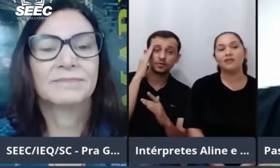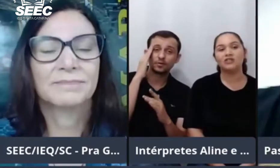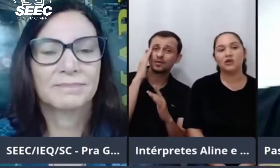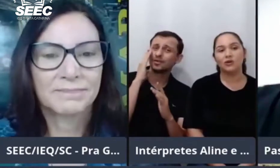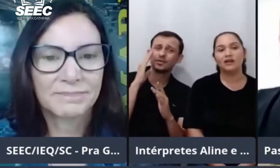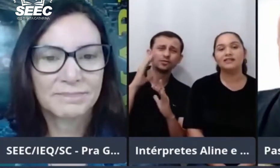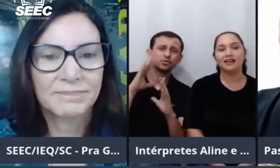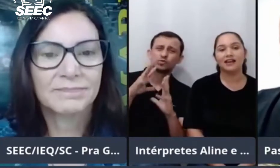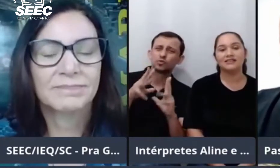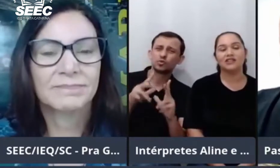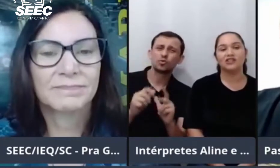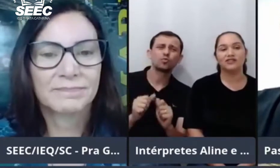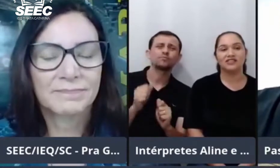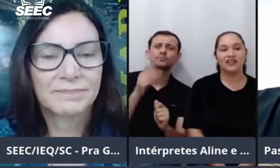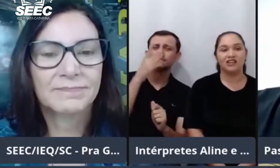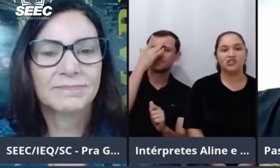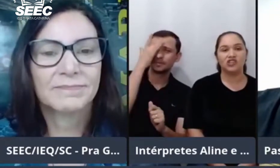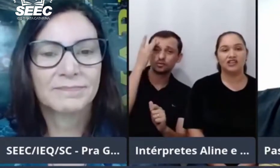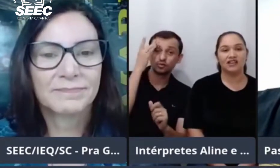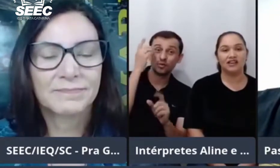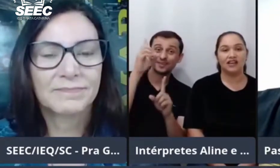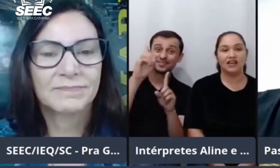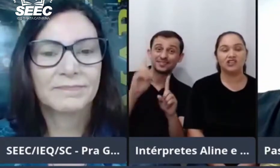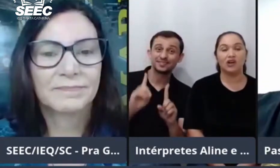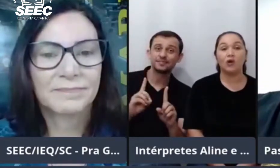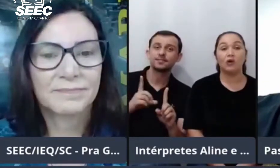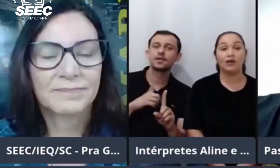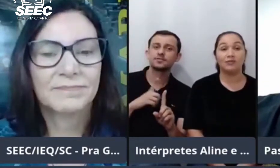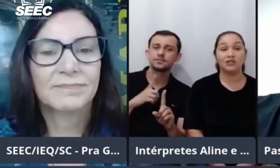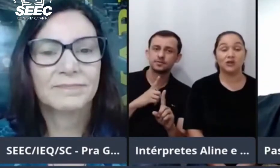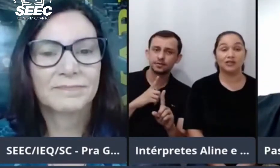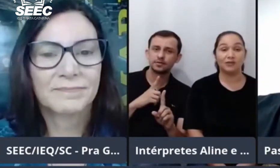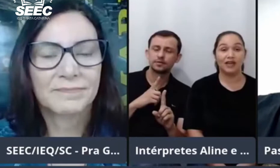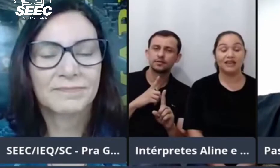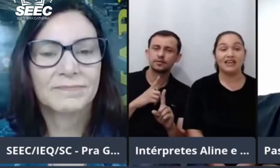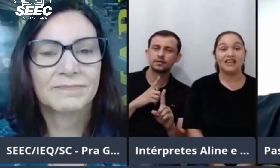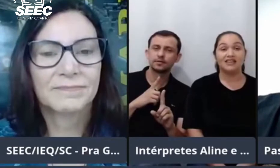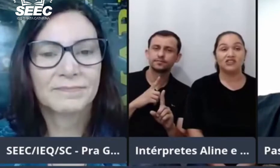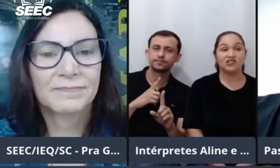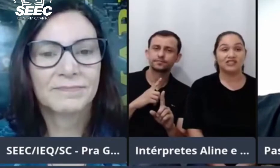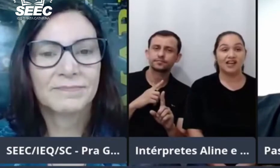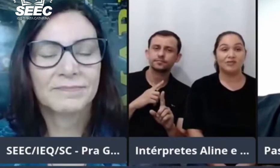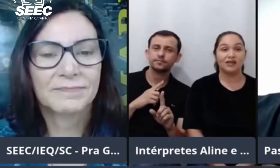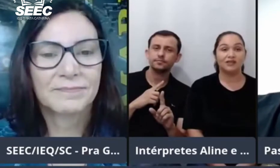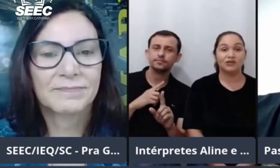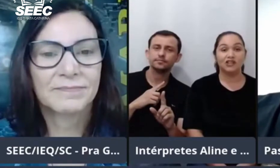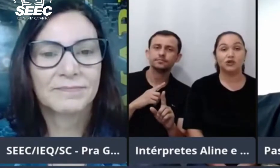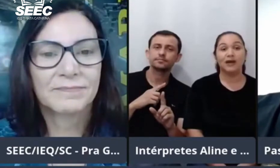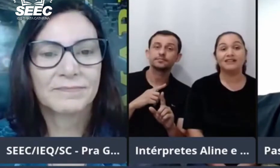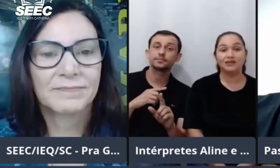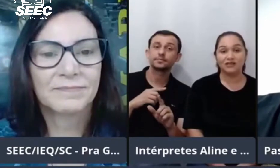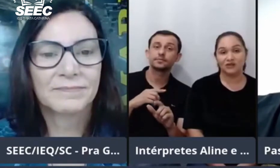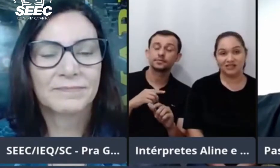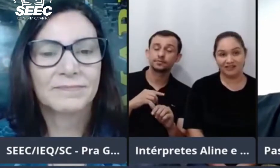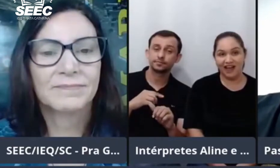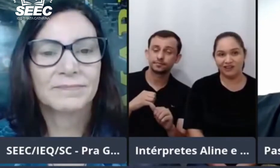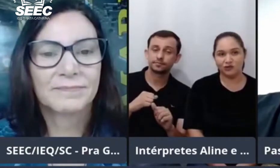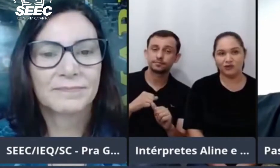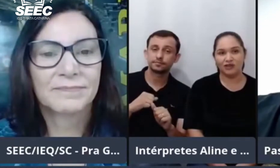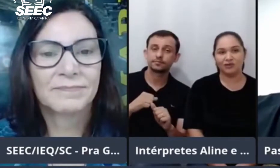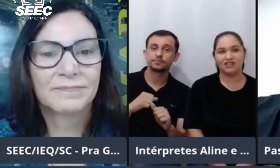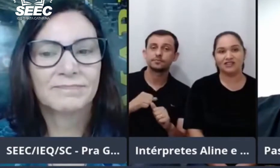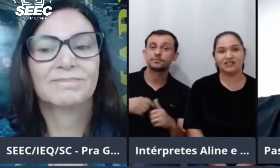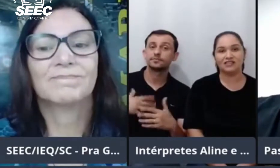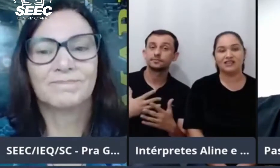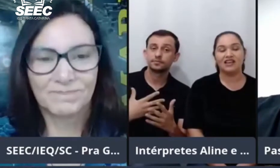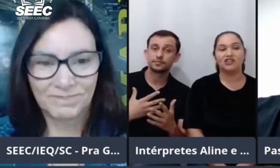Qualquer pessoa, né, que seja deficiente, que chegue na igreja, ou qualquer pessoa também que a gente saiba que não seja o padrão da sociedade,